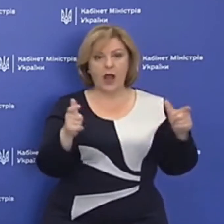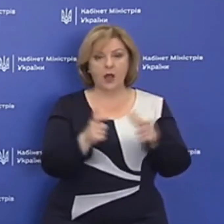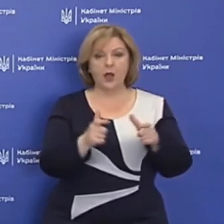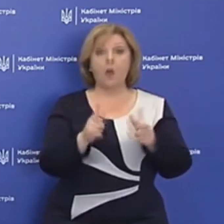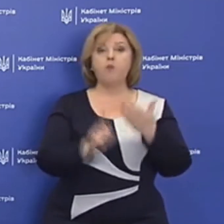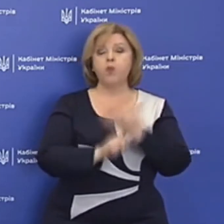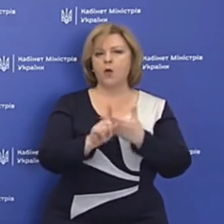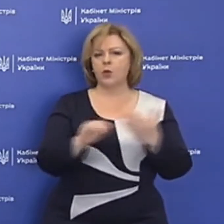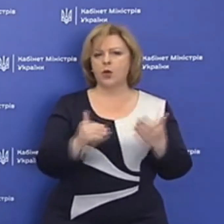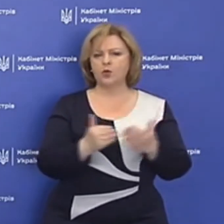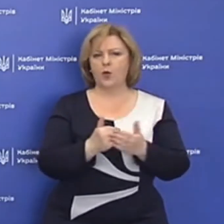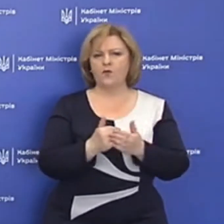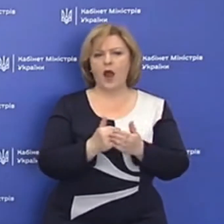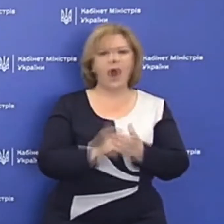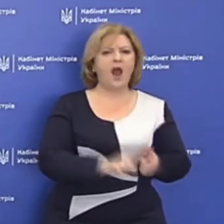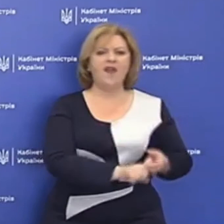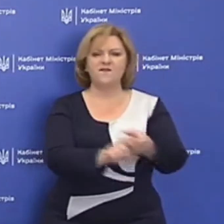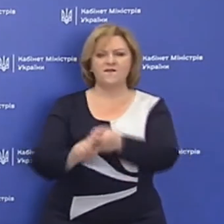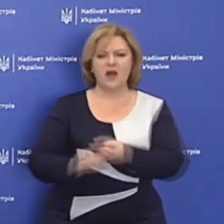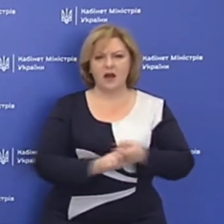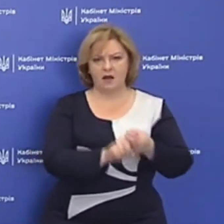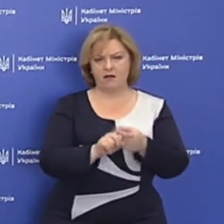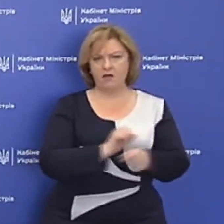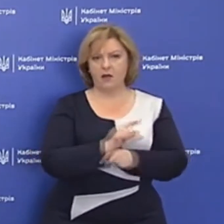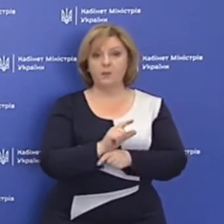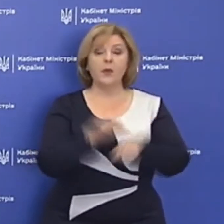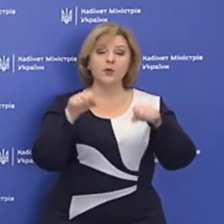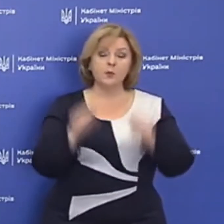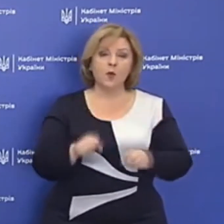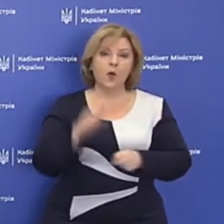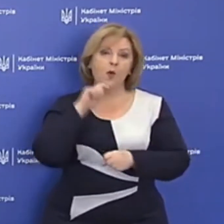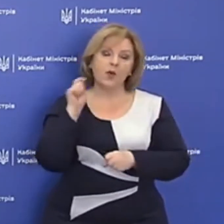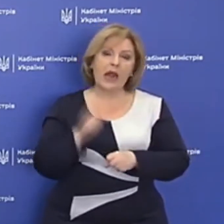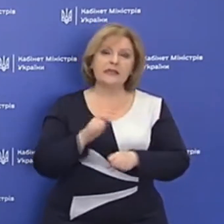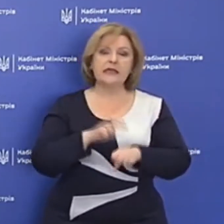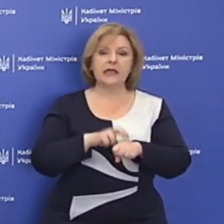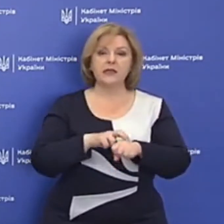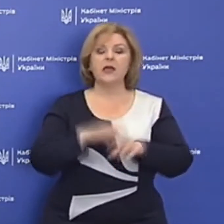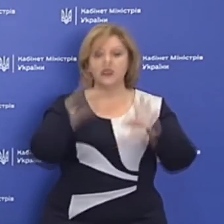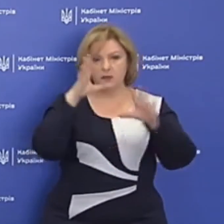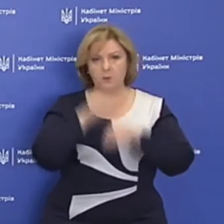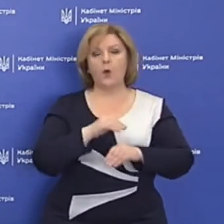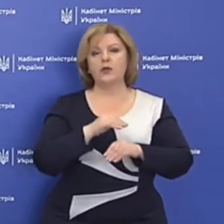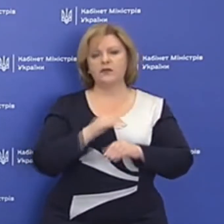може початися нова хвиля епідемії? Та чи зможуть українські лікарі впоратися із піком захворюваності?